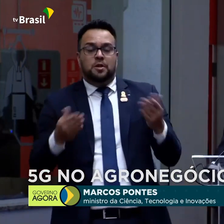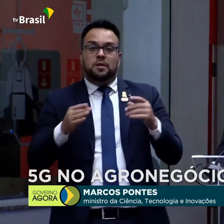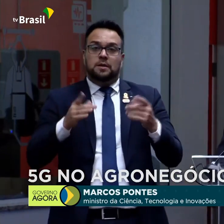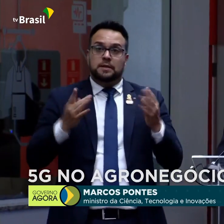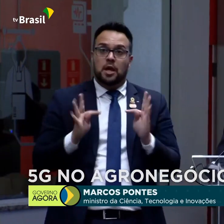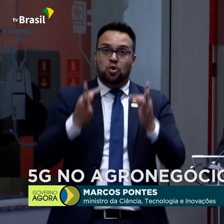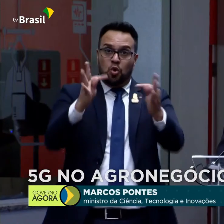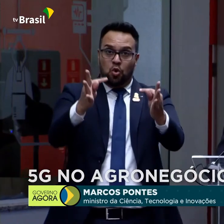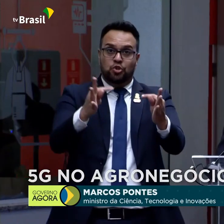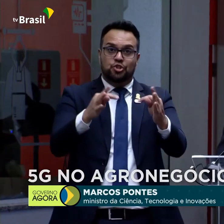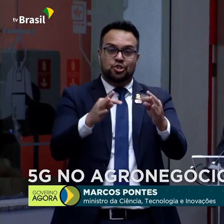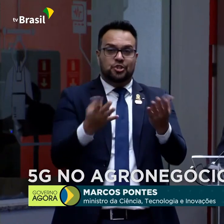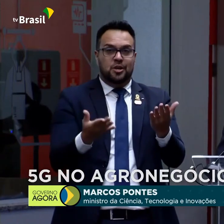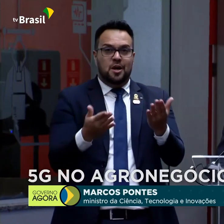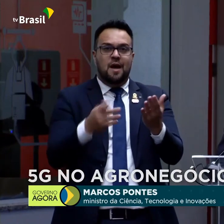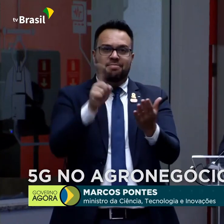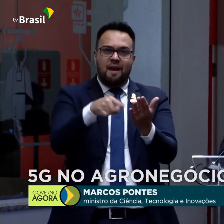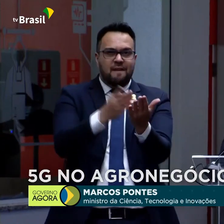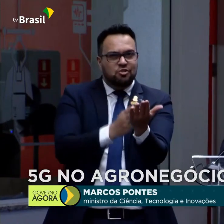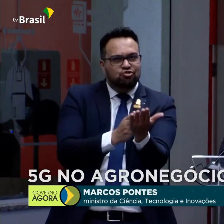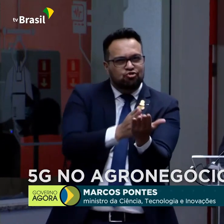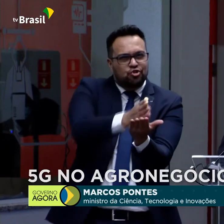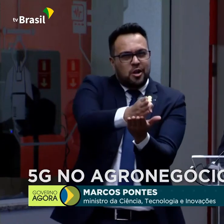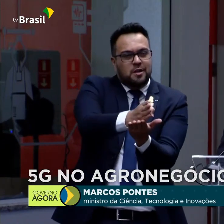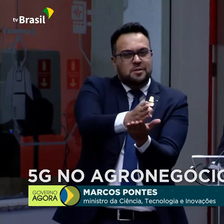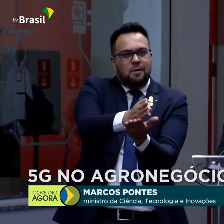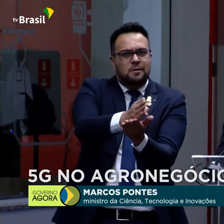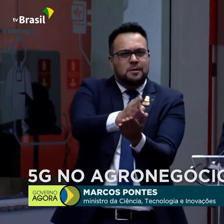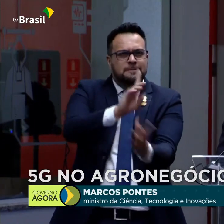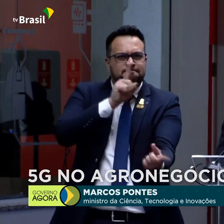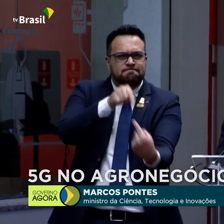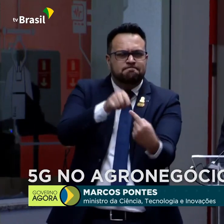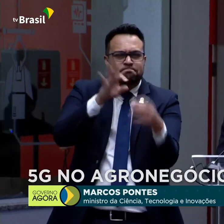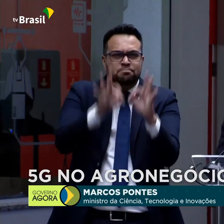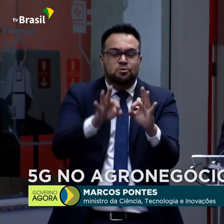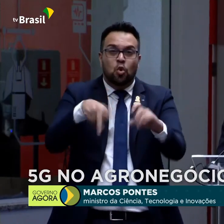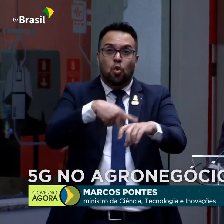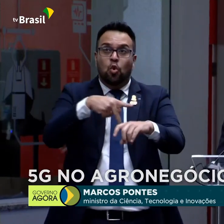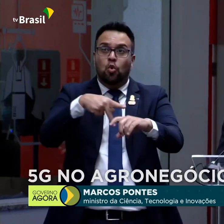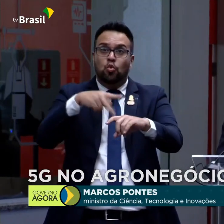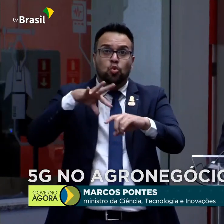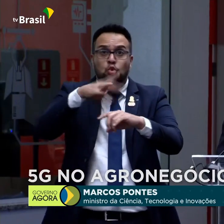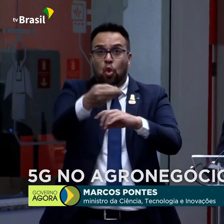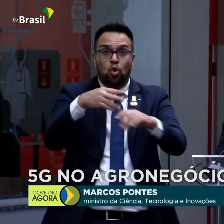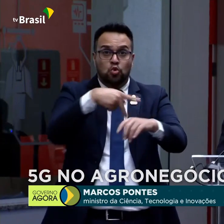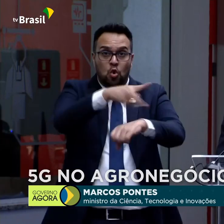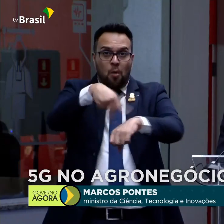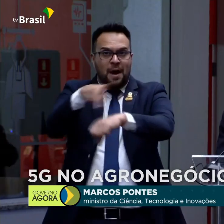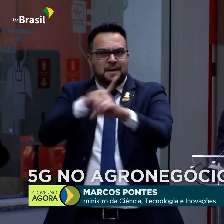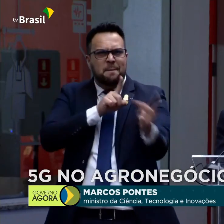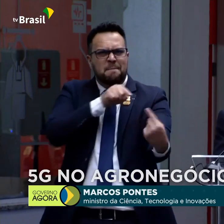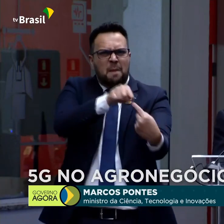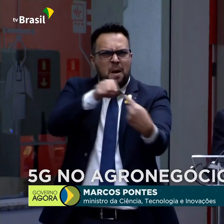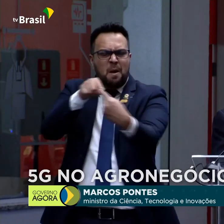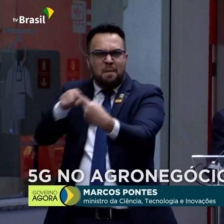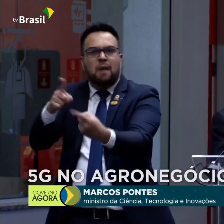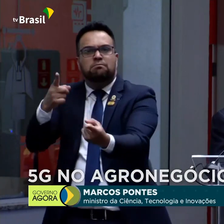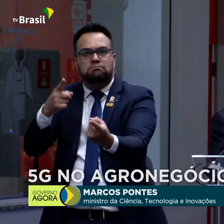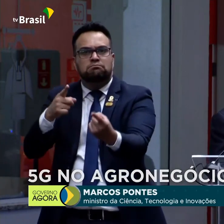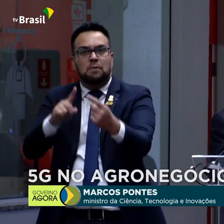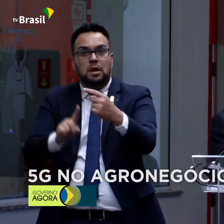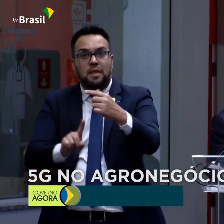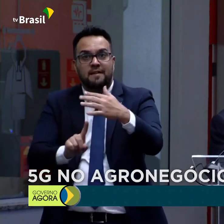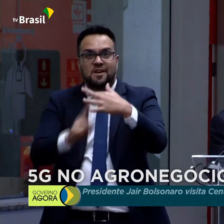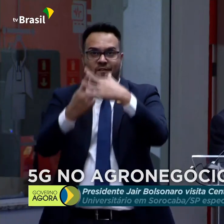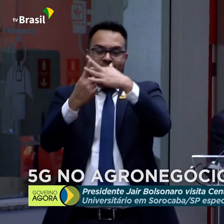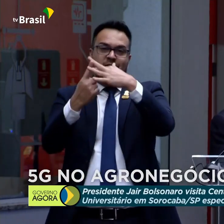conhecimento está na direção, ou seja, exatamente na direção que todos os países desenvolvidos seguem. Eu lembro do presidente Bolsonaro falando